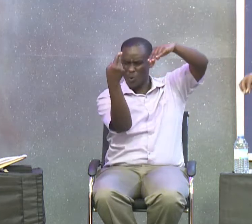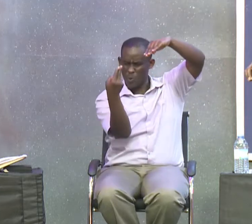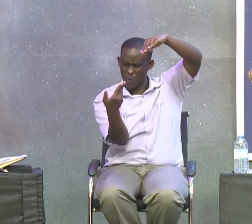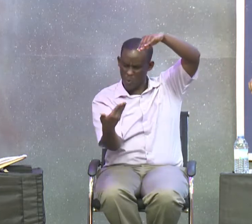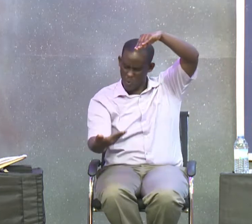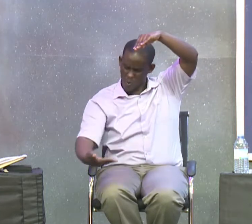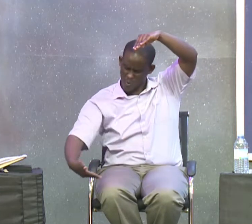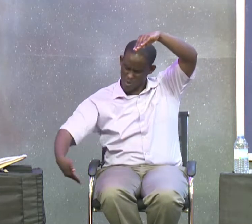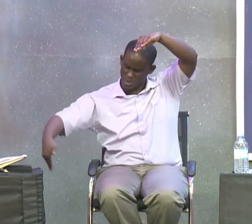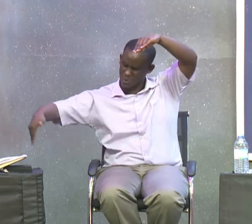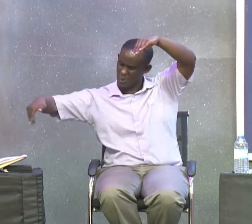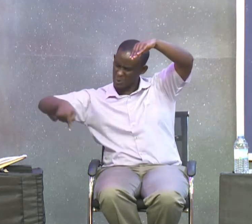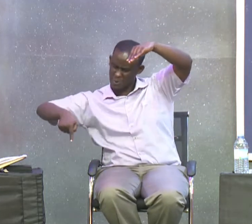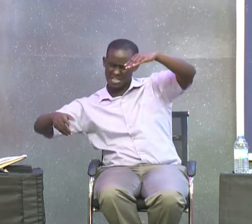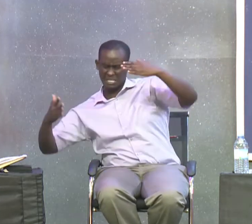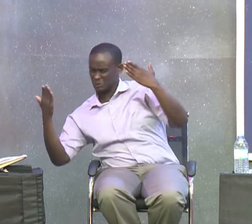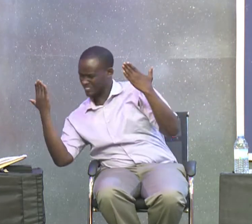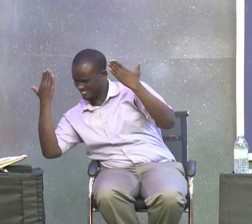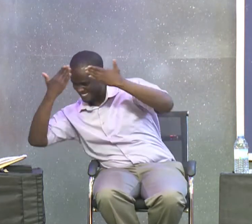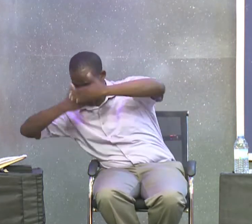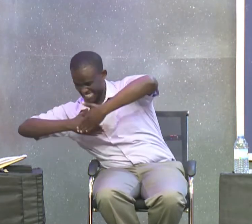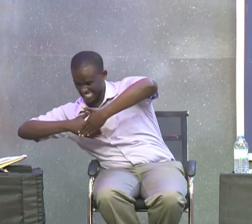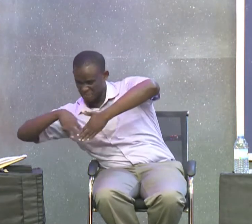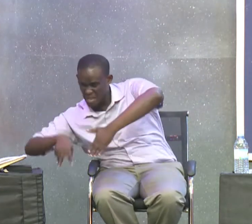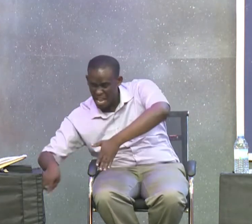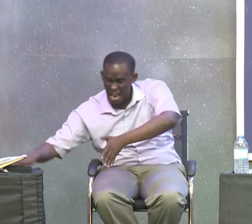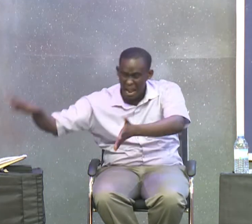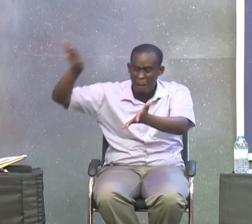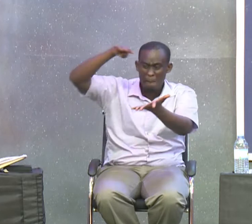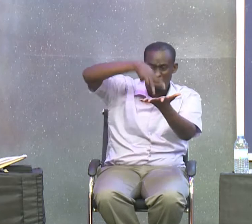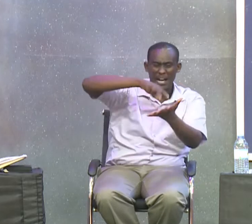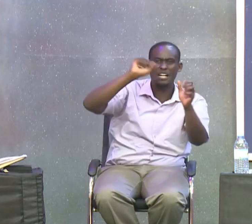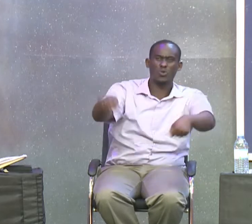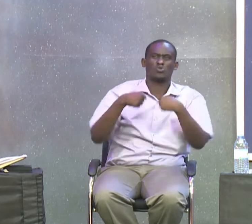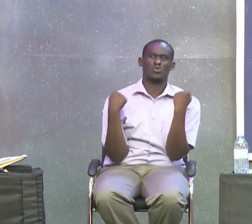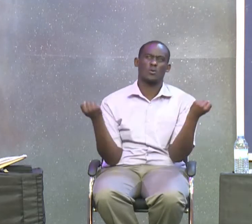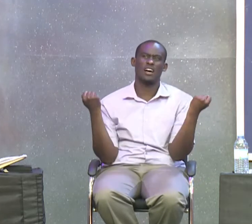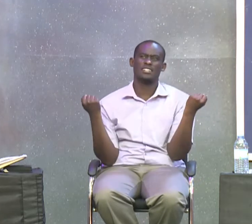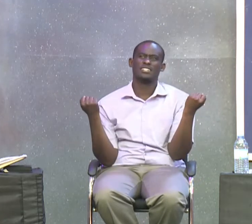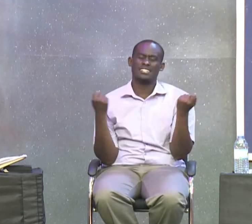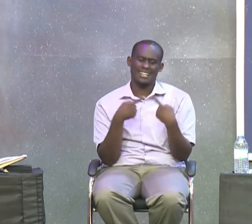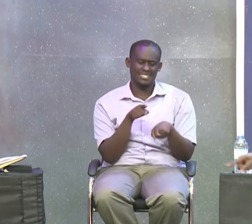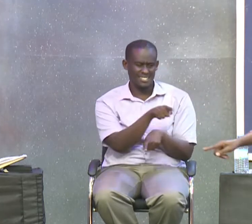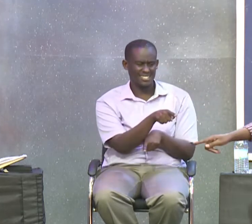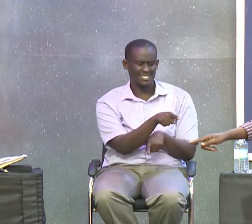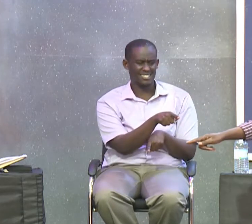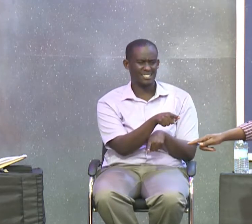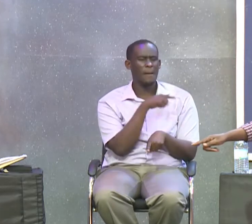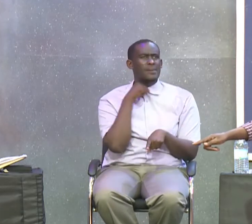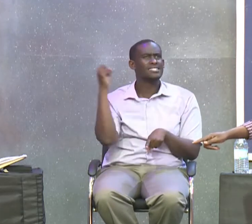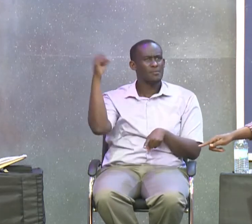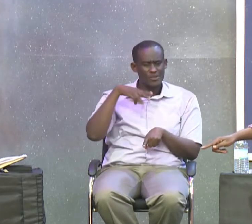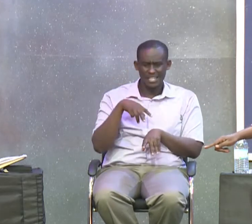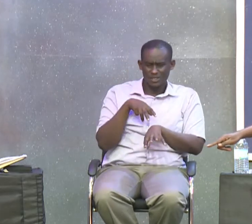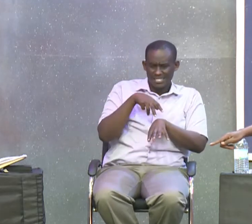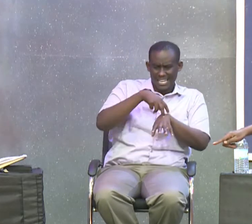wagwangayo lwali lwakizikiza nnyo nga tosobola kudda nga tosobola kati wano nasooka ne ntambulawo nga